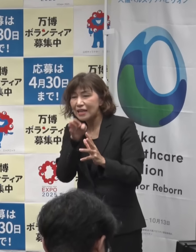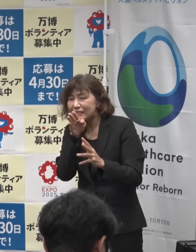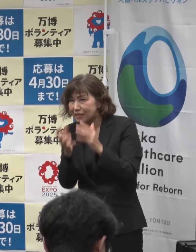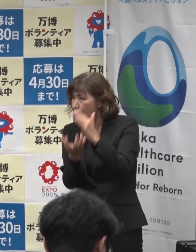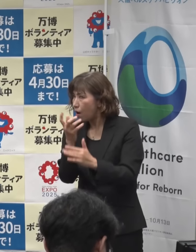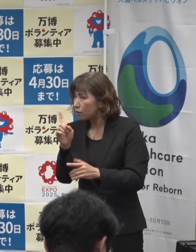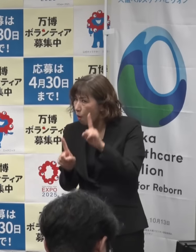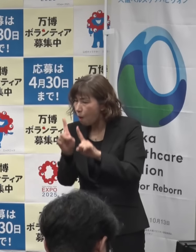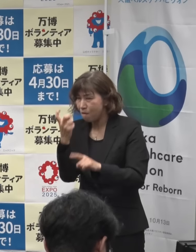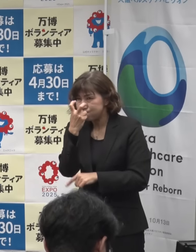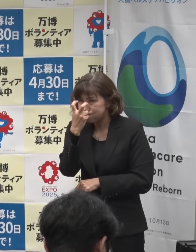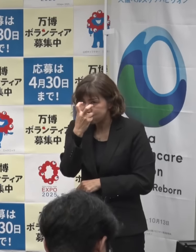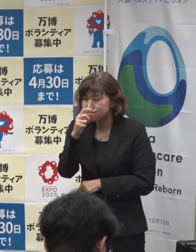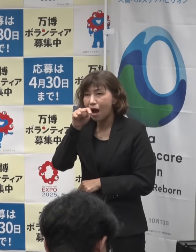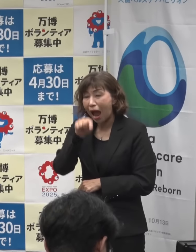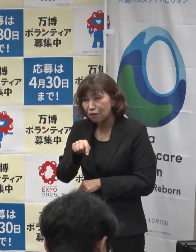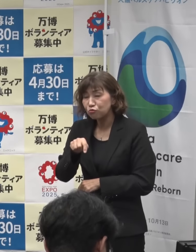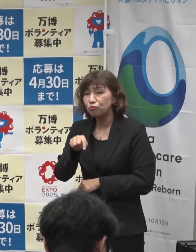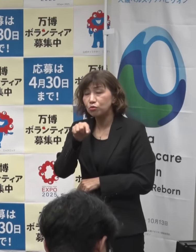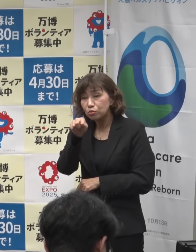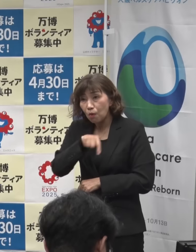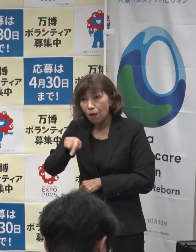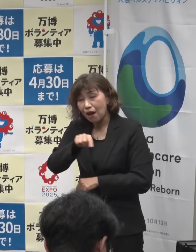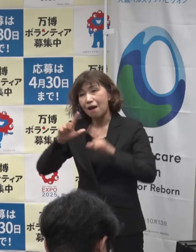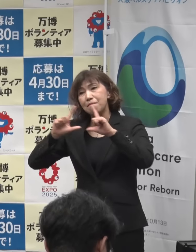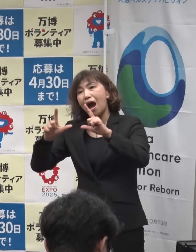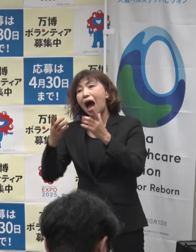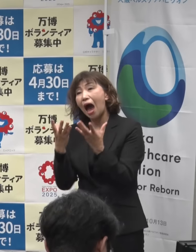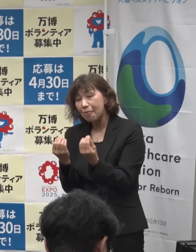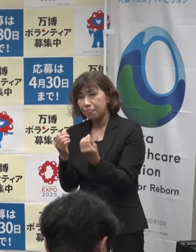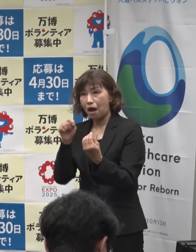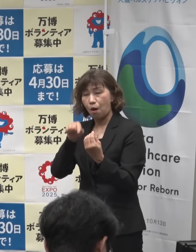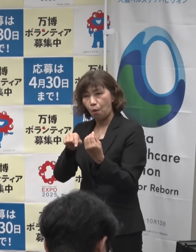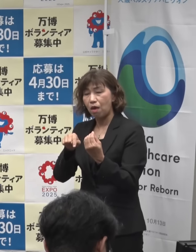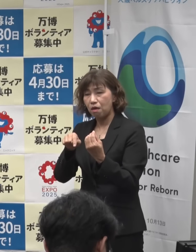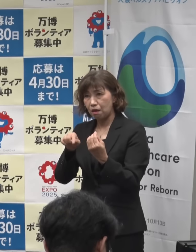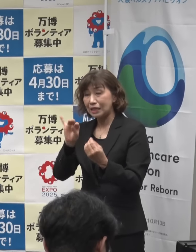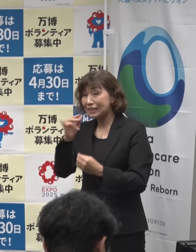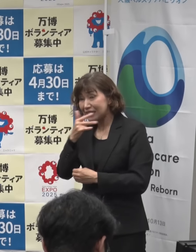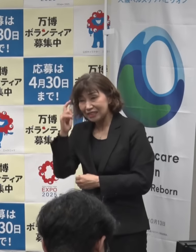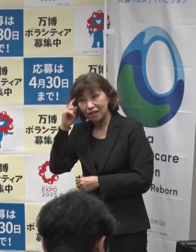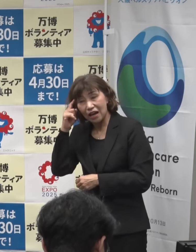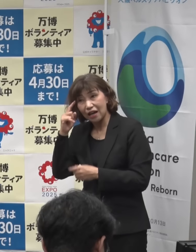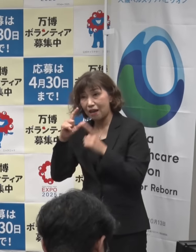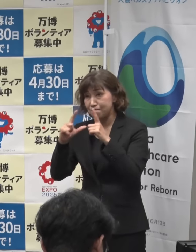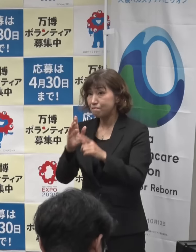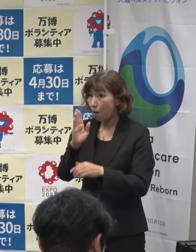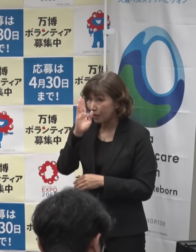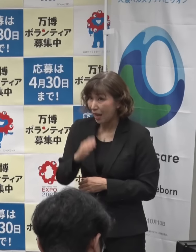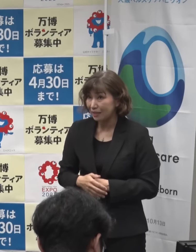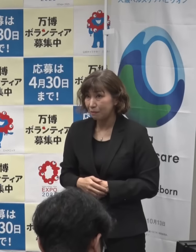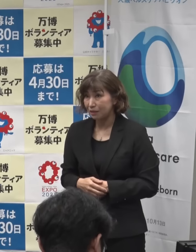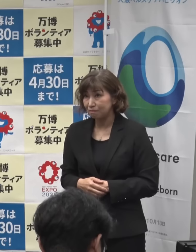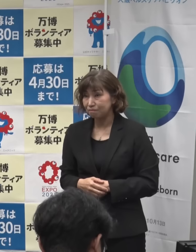うというような報道があったと承知しておりますけれども、この件について知事の受け止めをお伺いできますでしょうか。